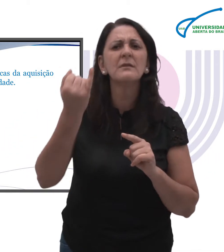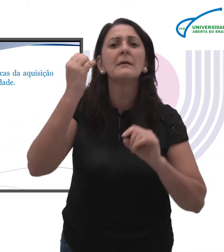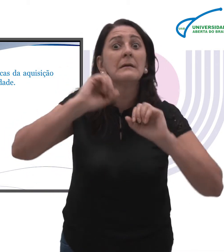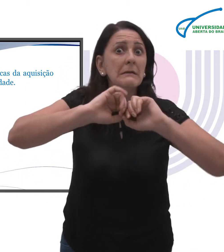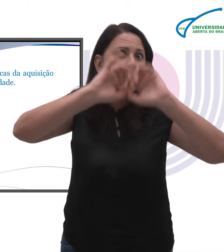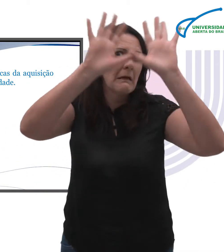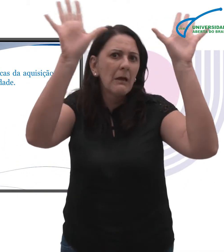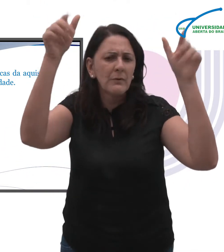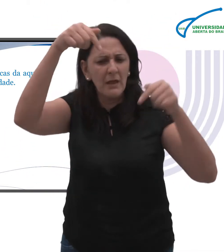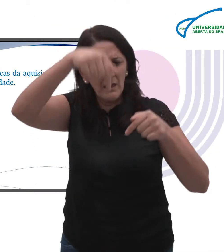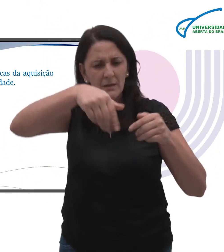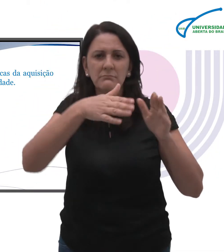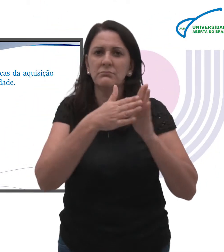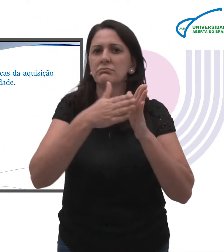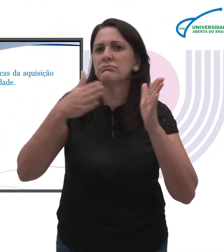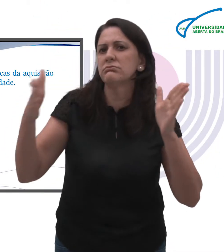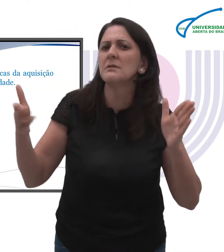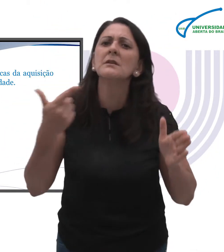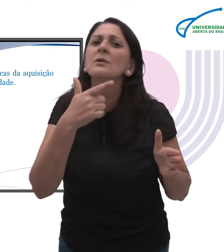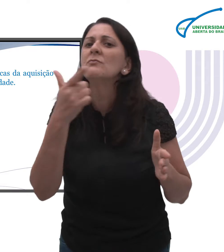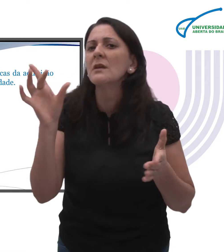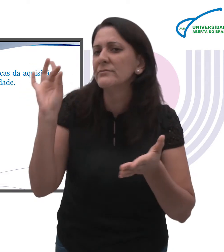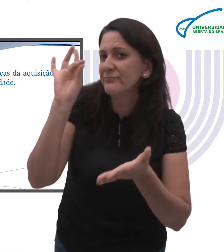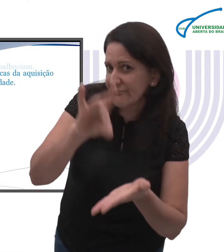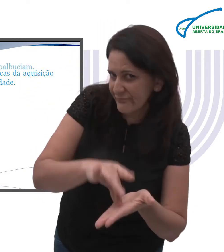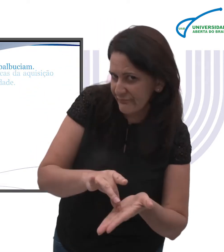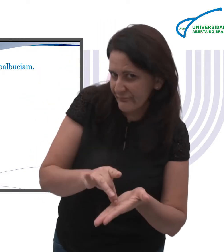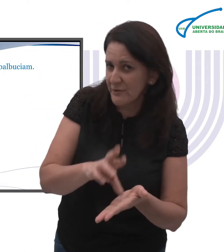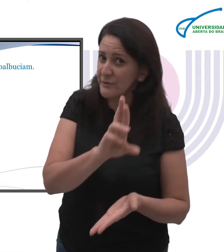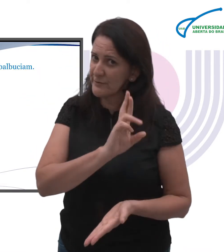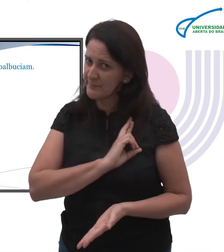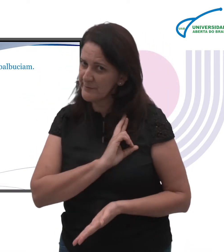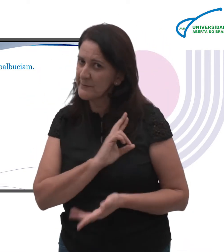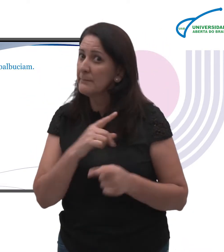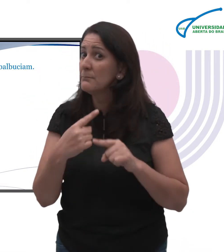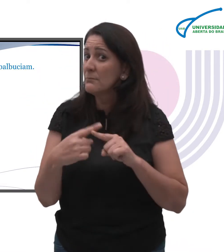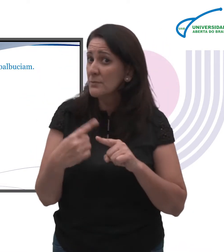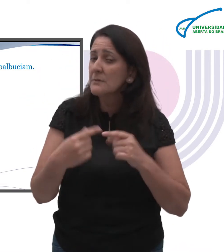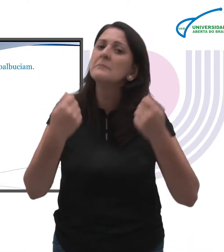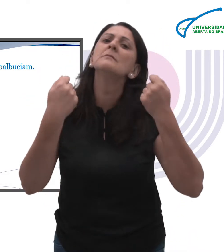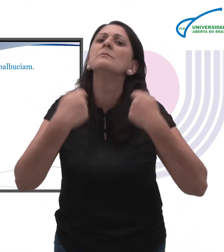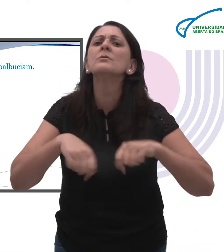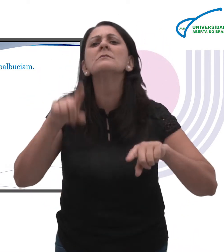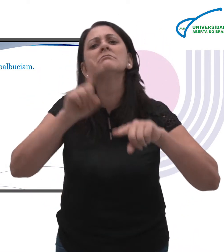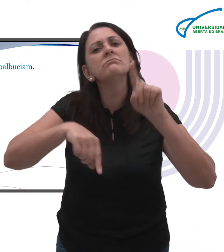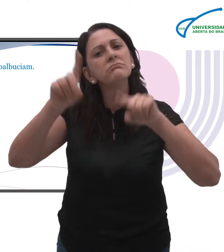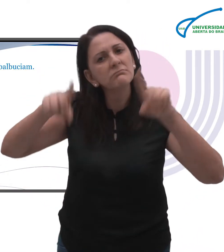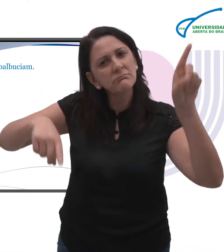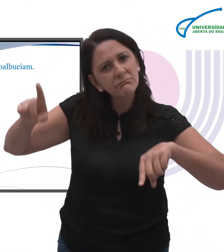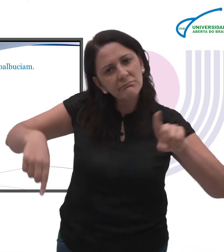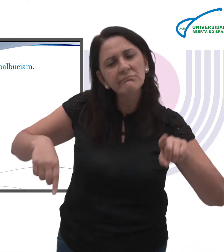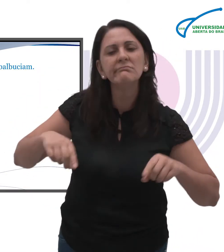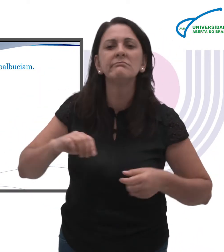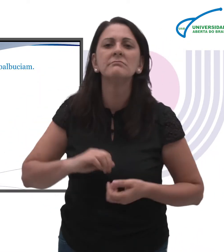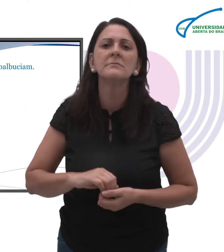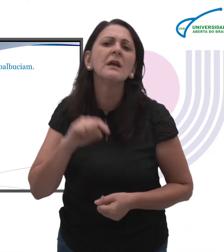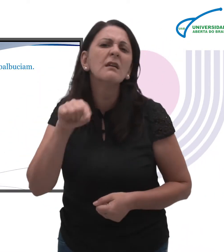necessário destacar que estas etapas não são rígidas, podem haver algumas variações. Segundo